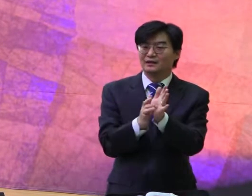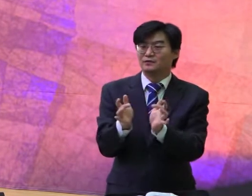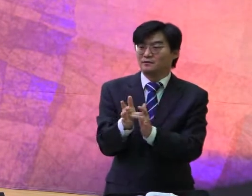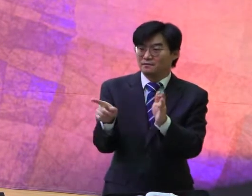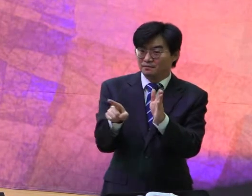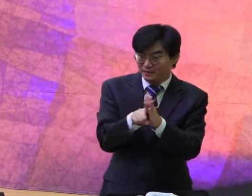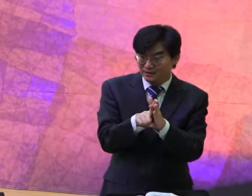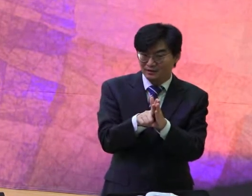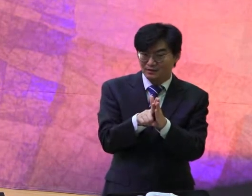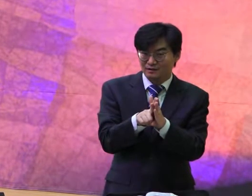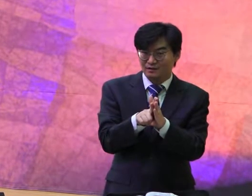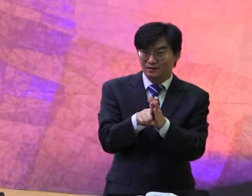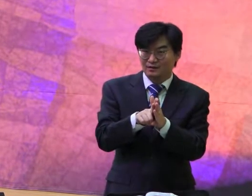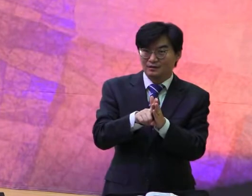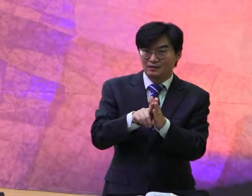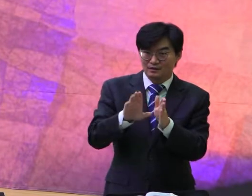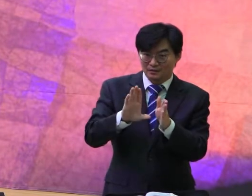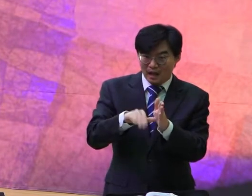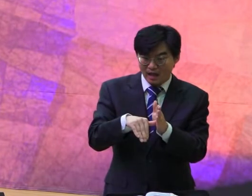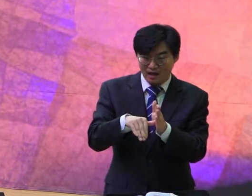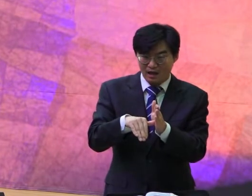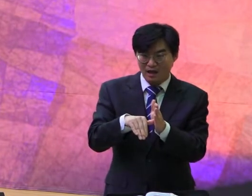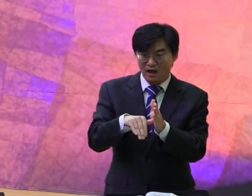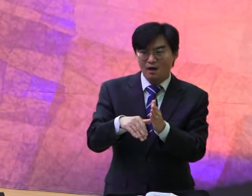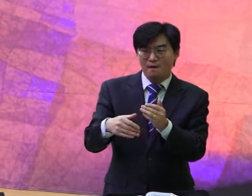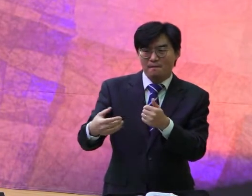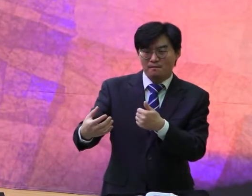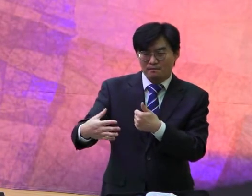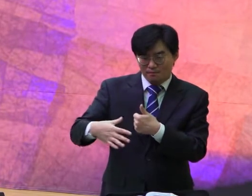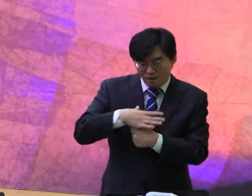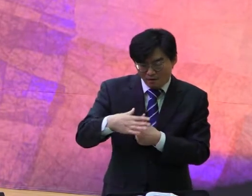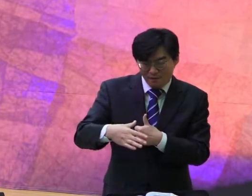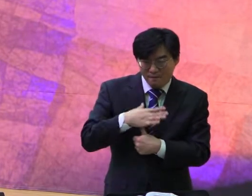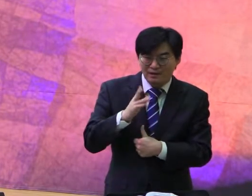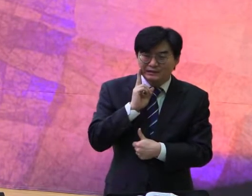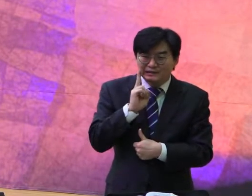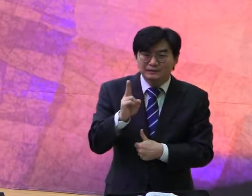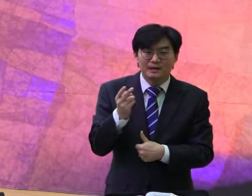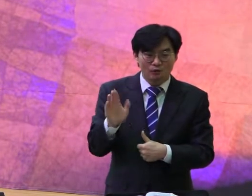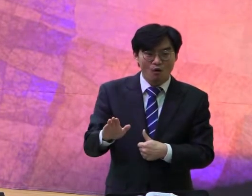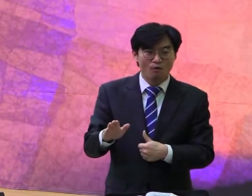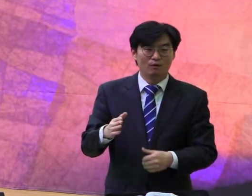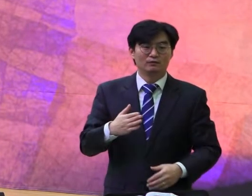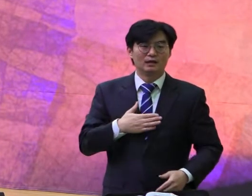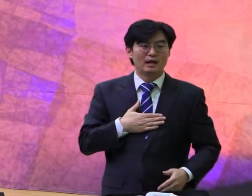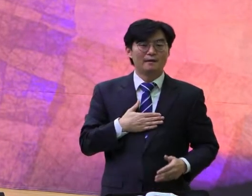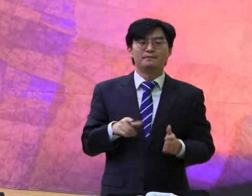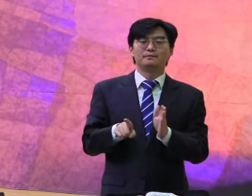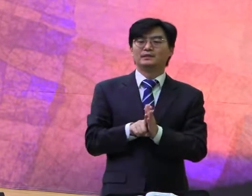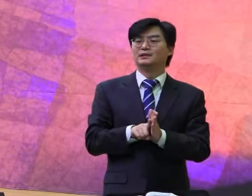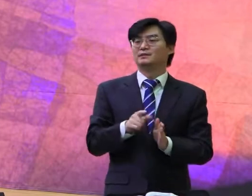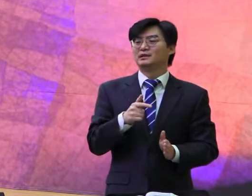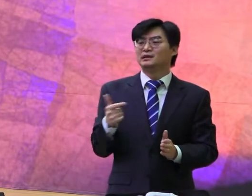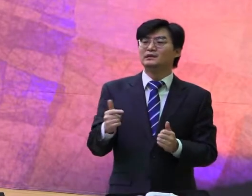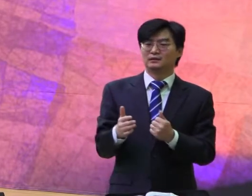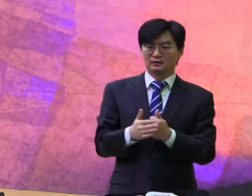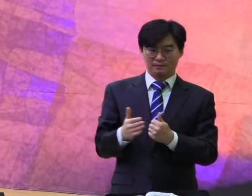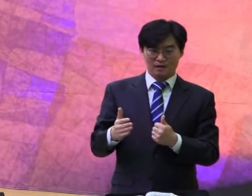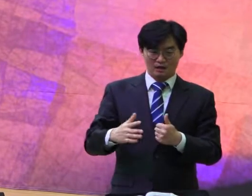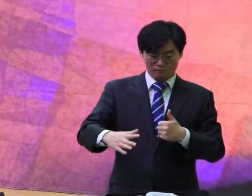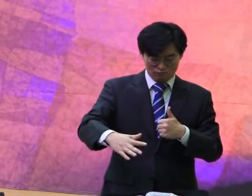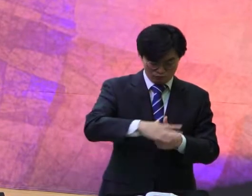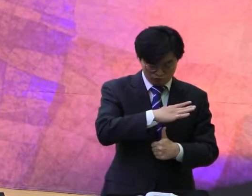만한 힘이 있었다는 것을 깨닫게 된 것입니다. 하나님께서 그런 힘을 그들에게 부어주신